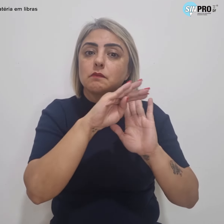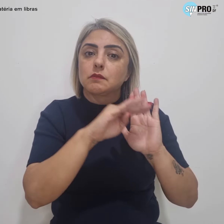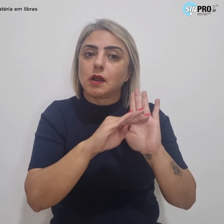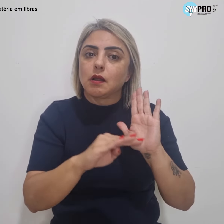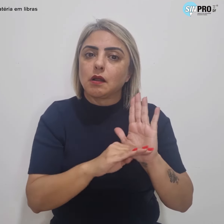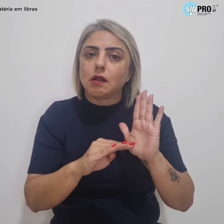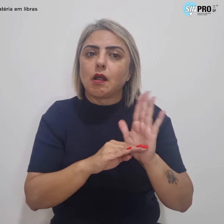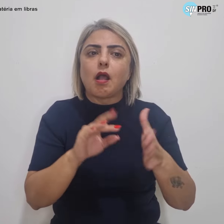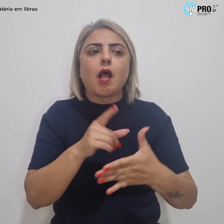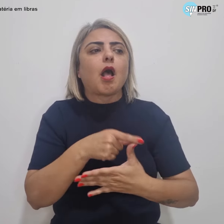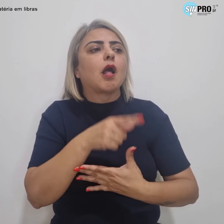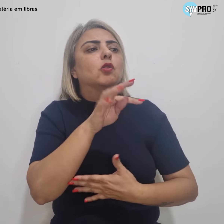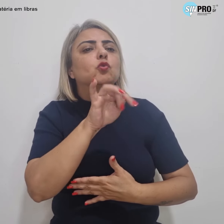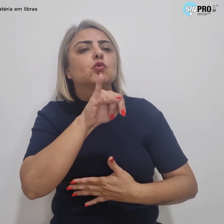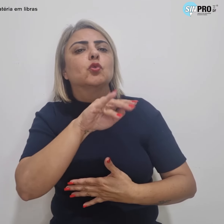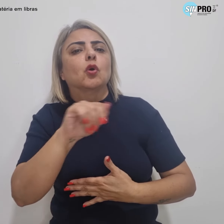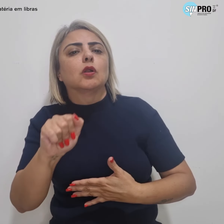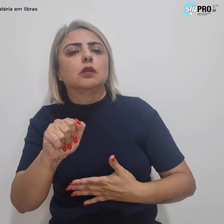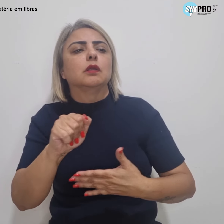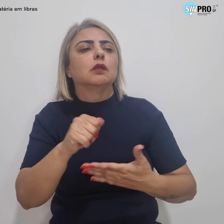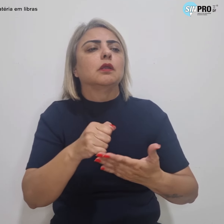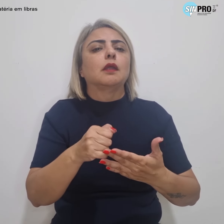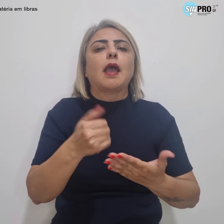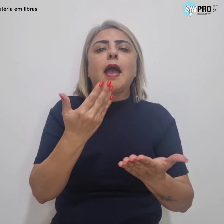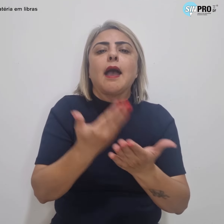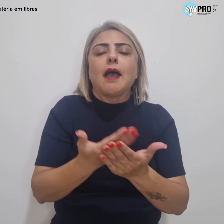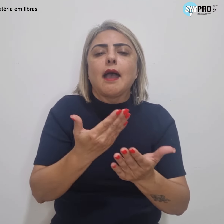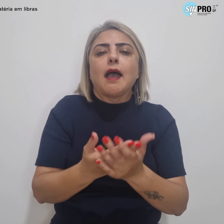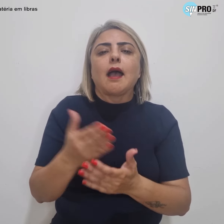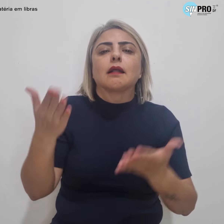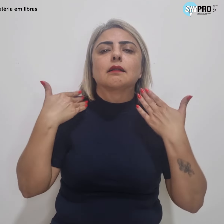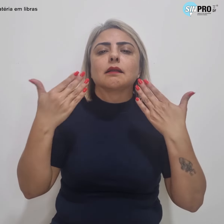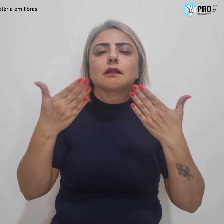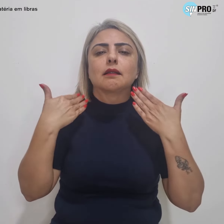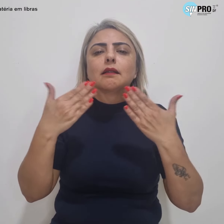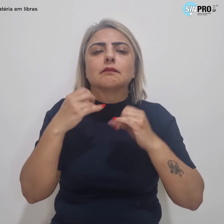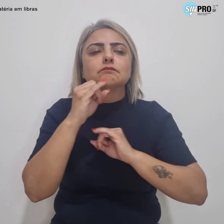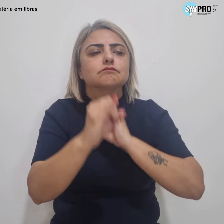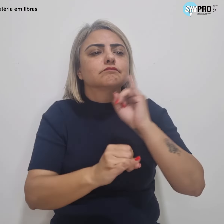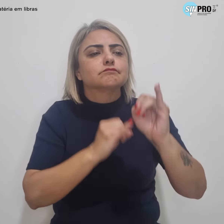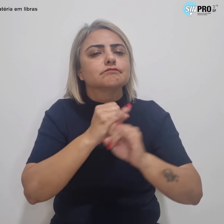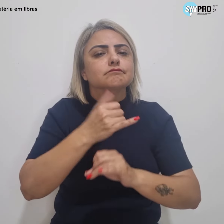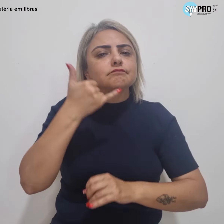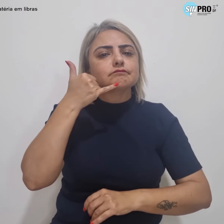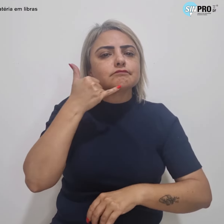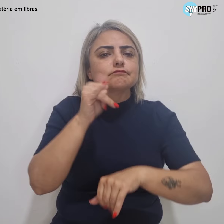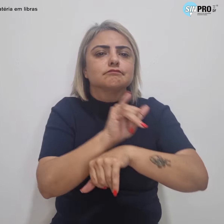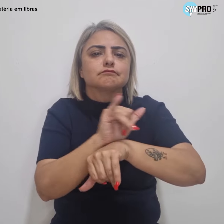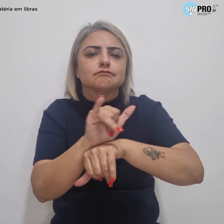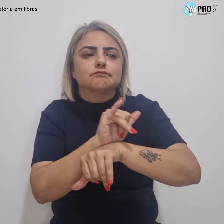tutoria, aulas de verão, telementoria e estratégias de comunicação